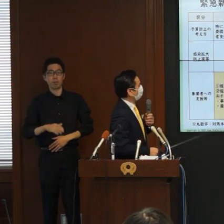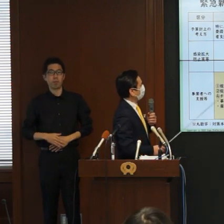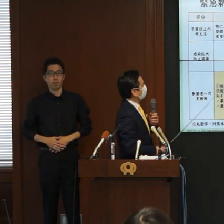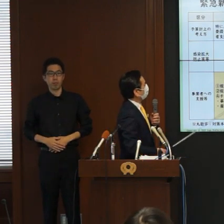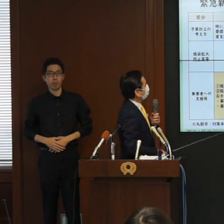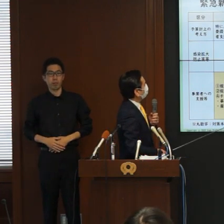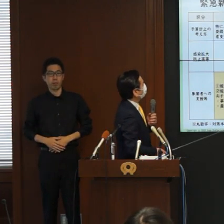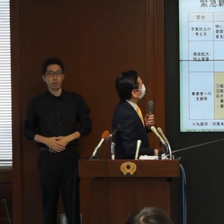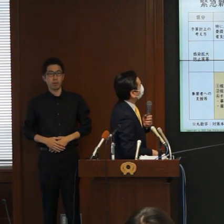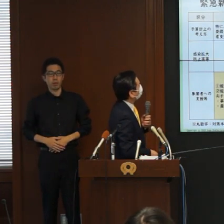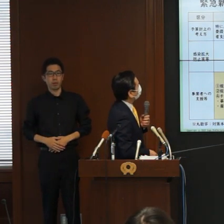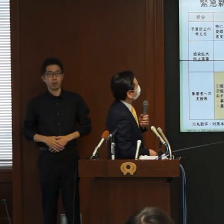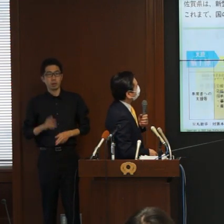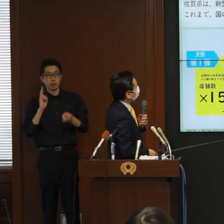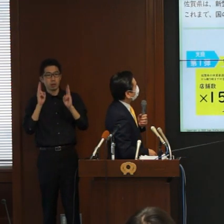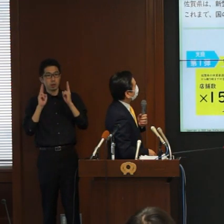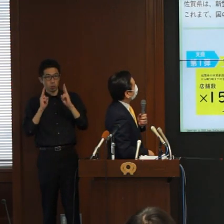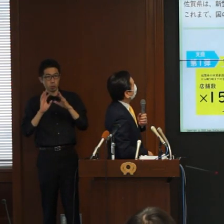きます。